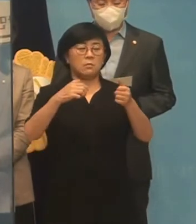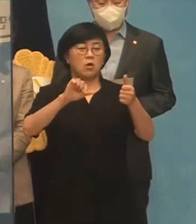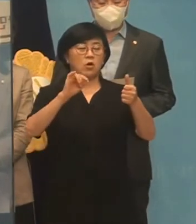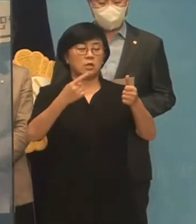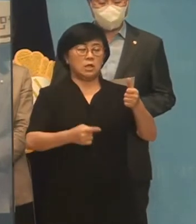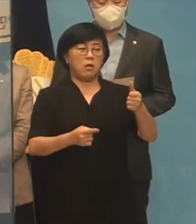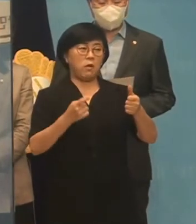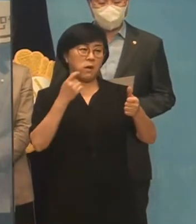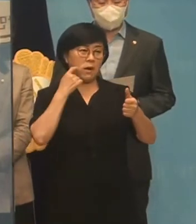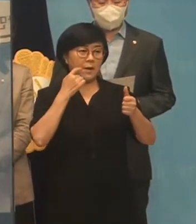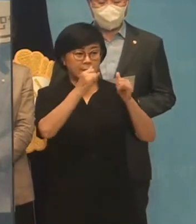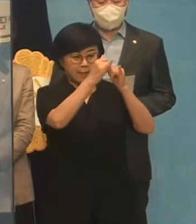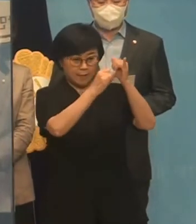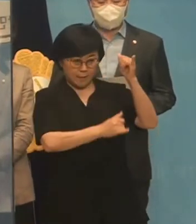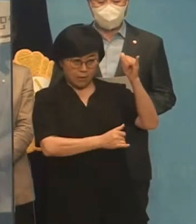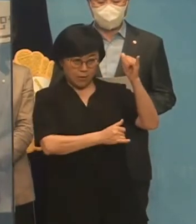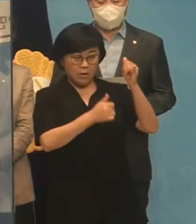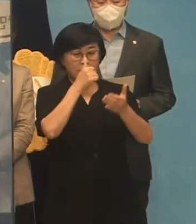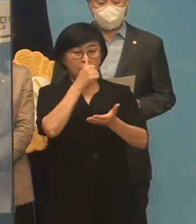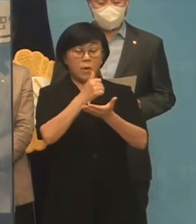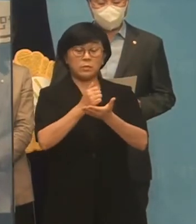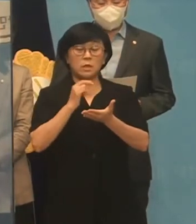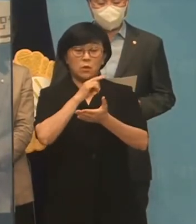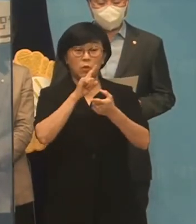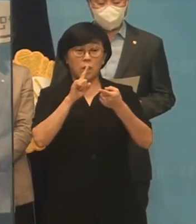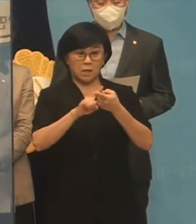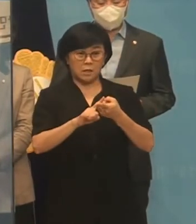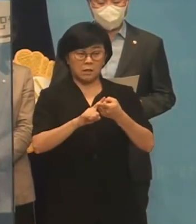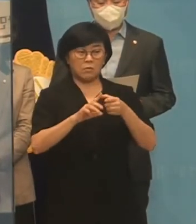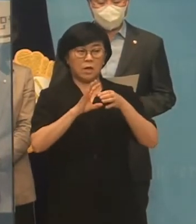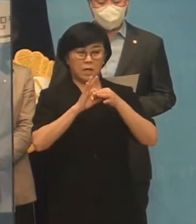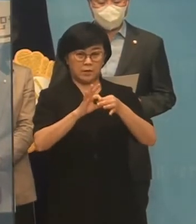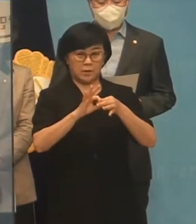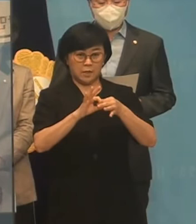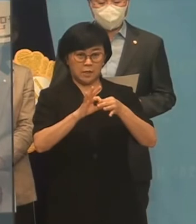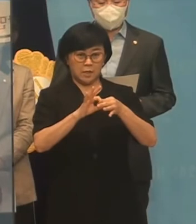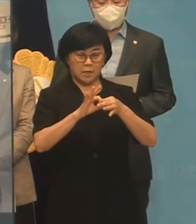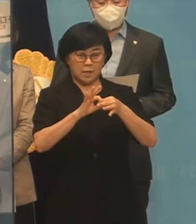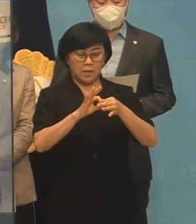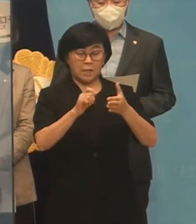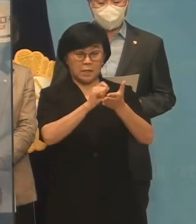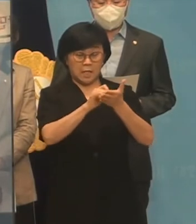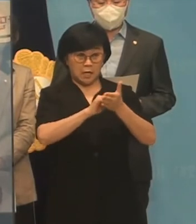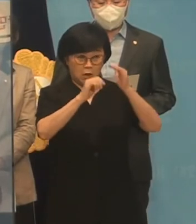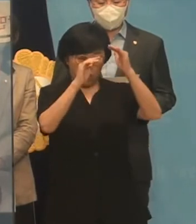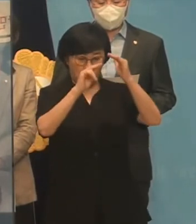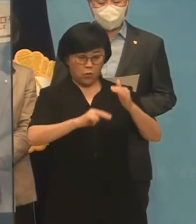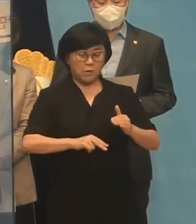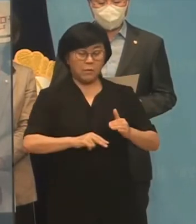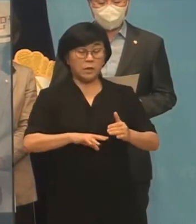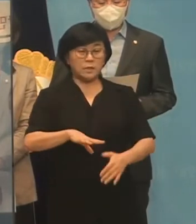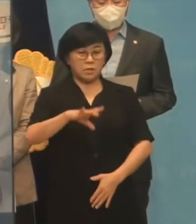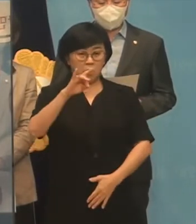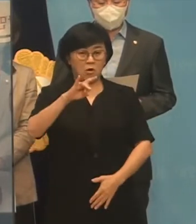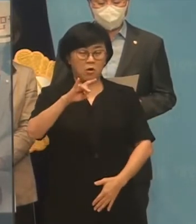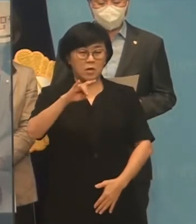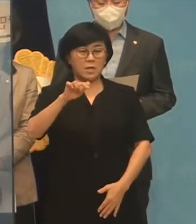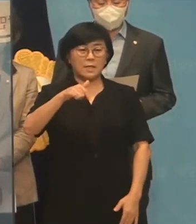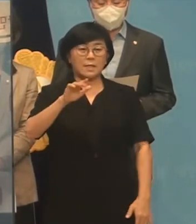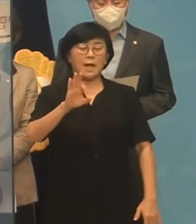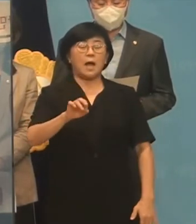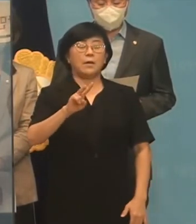허위 이력과 범죄 의혹에 대한 대면과 관련된 기자 해명문을 먼저 강민정